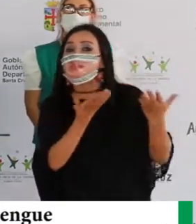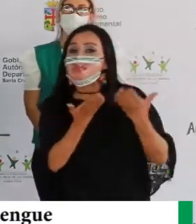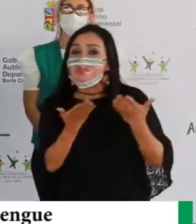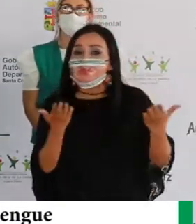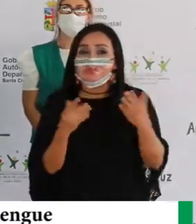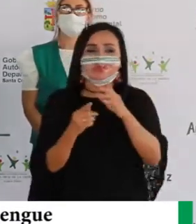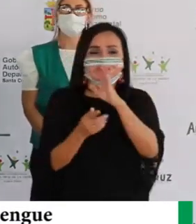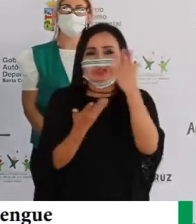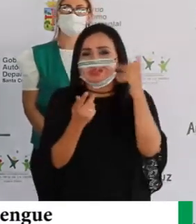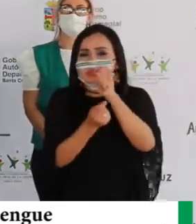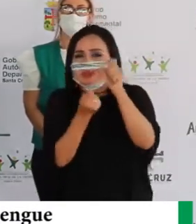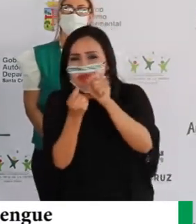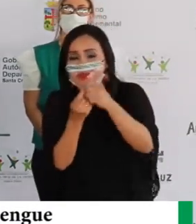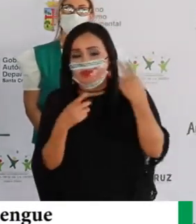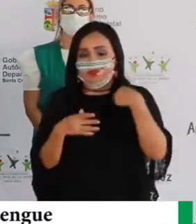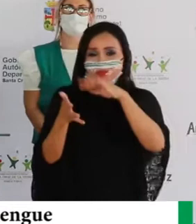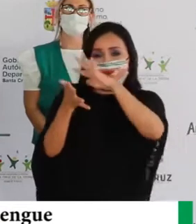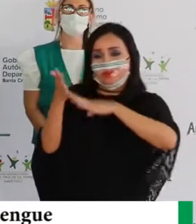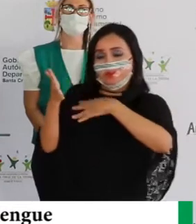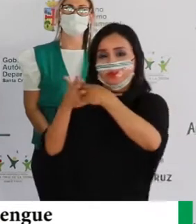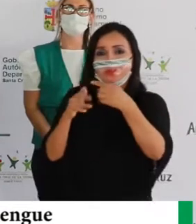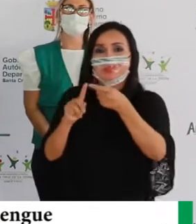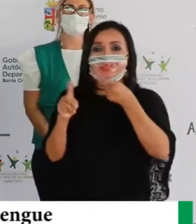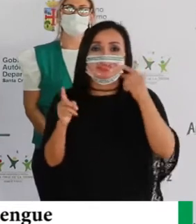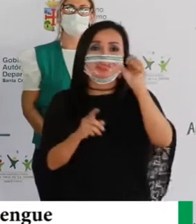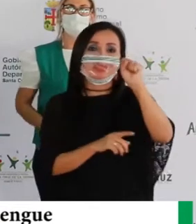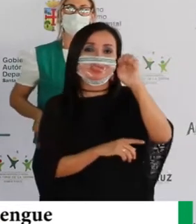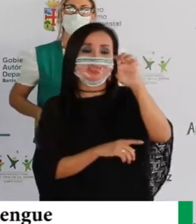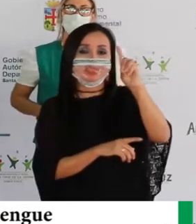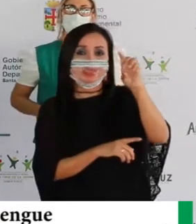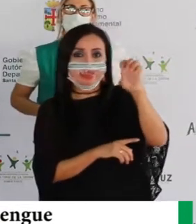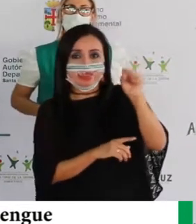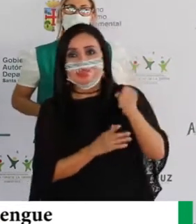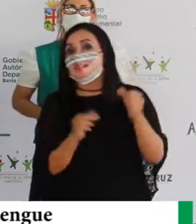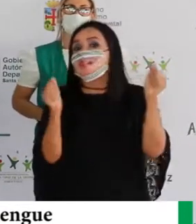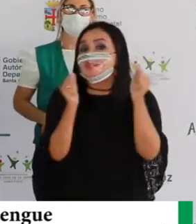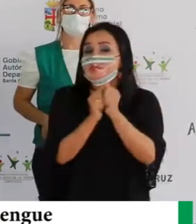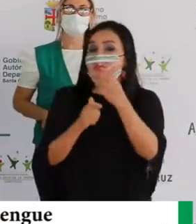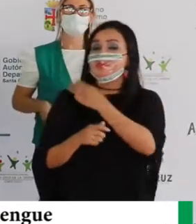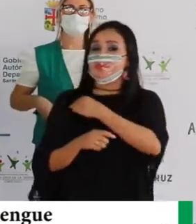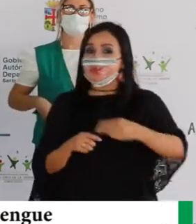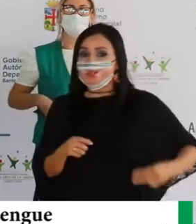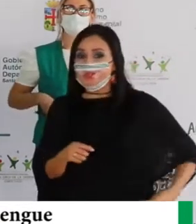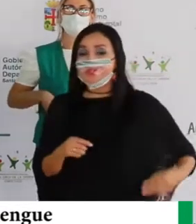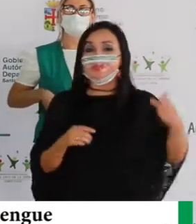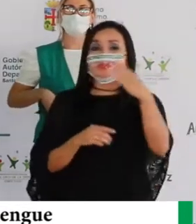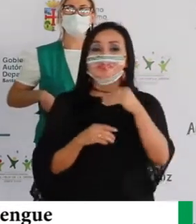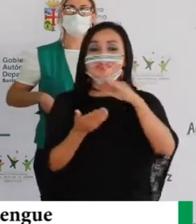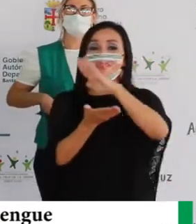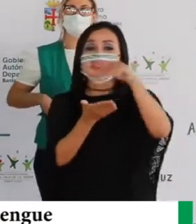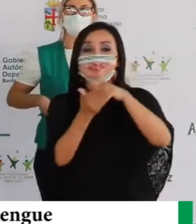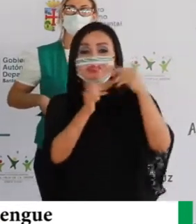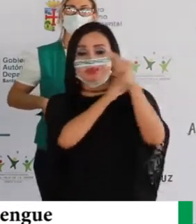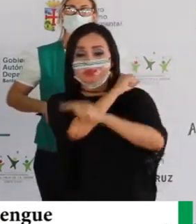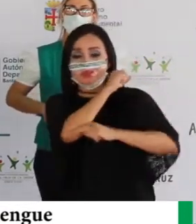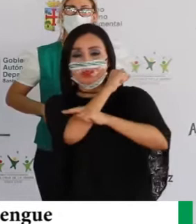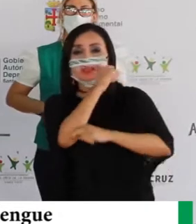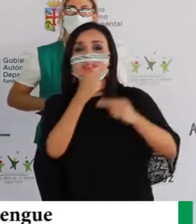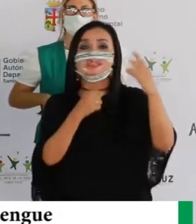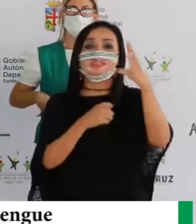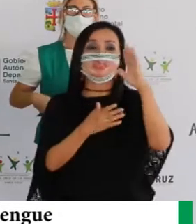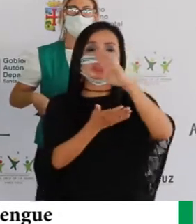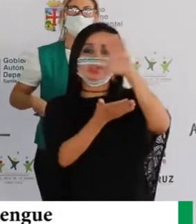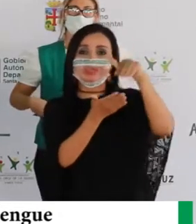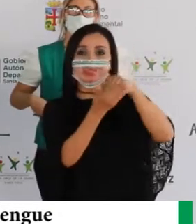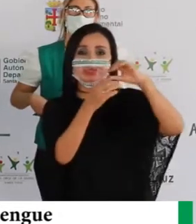oportunas que estamos programando desde el Servicio Departamental de Salud junto al municipio y al Centro Nacional de Enfermedades